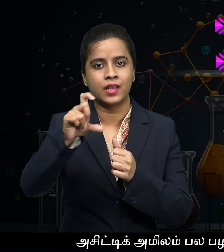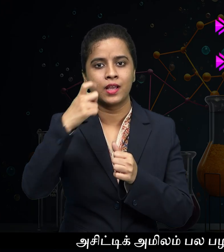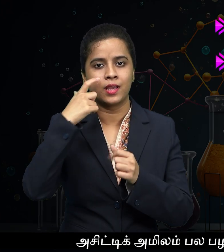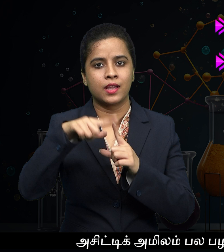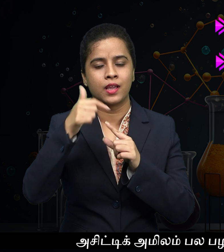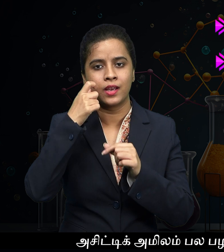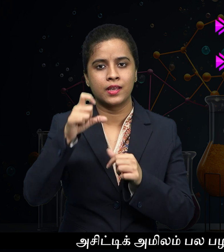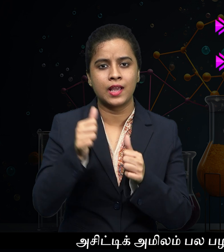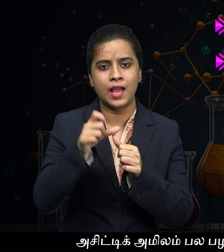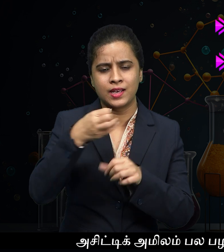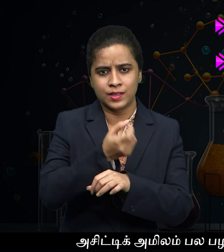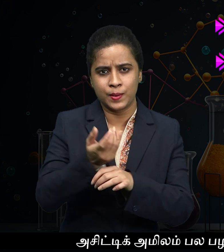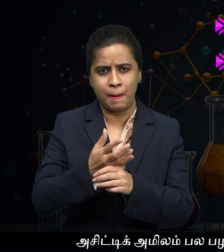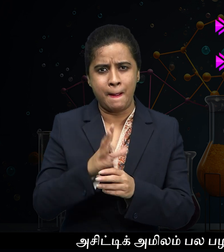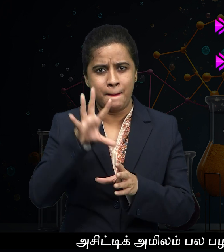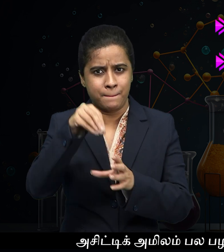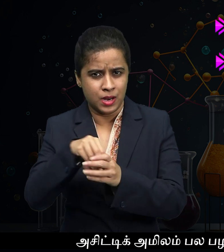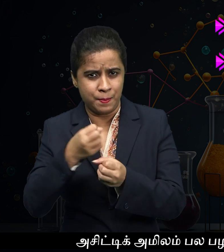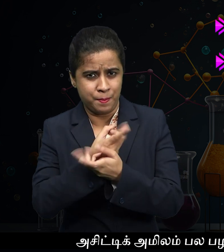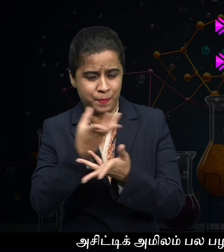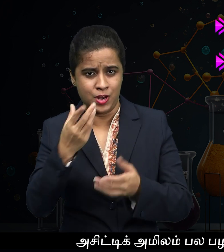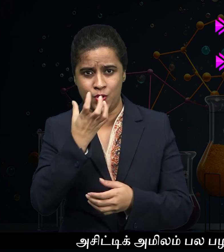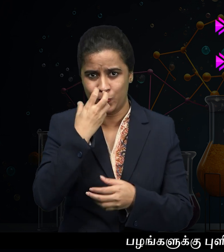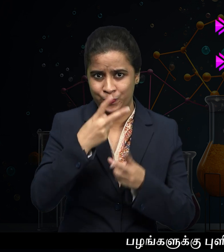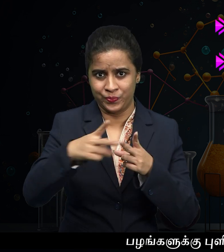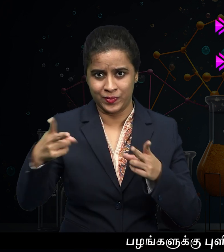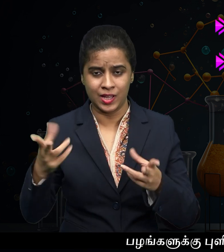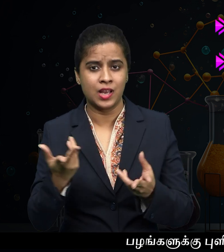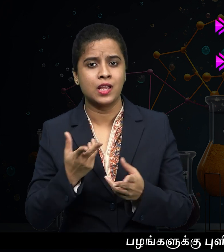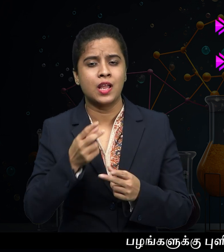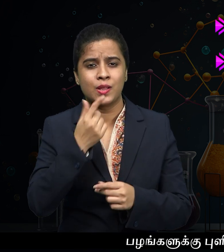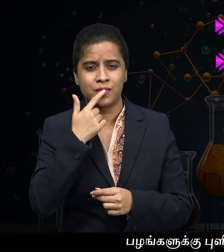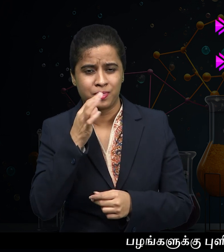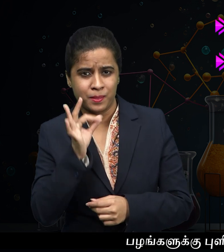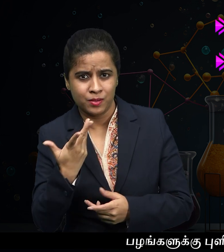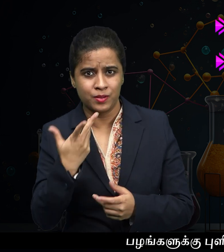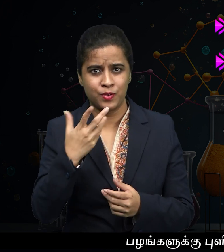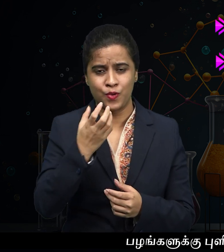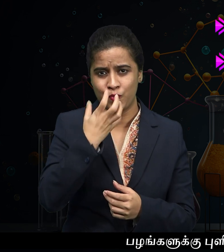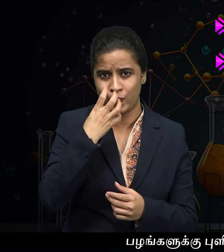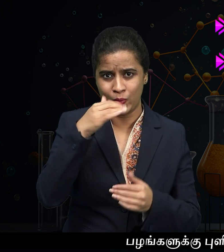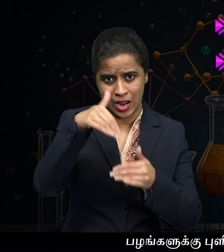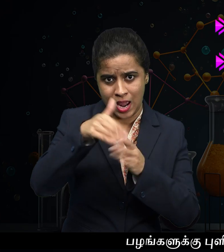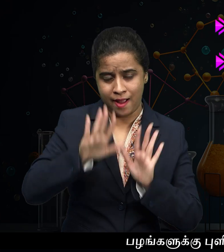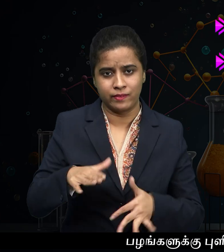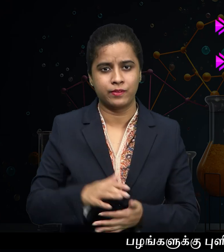அசிட்டிக் அமிலம் பல பழங்களில் உள்ளது மற்றும் அது அந்த பழங்களுக்கு புளிப்பு சுவையை அளிக்கிறது.